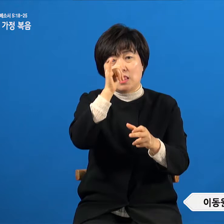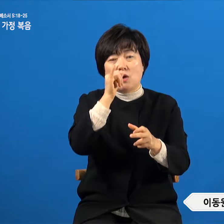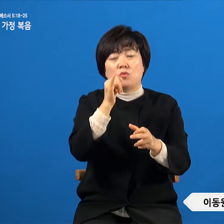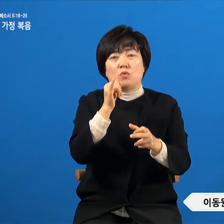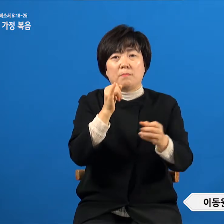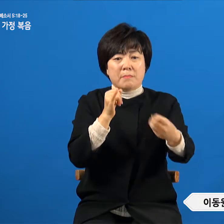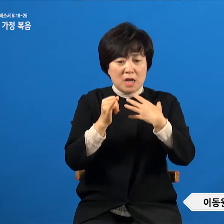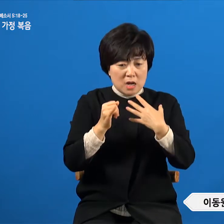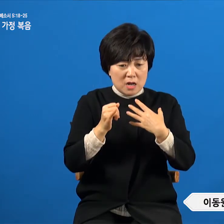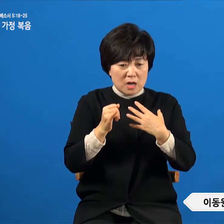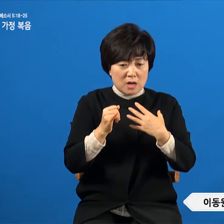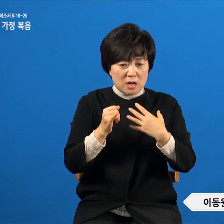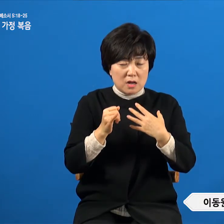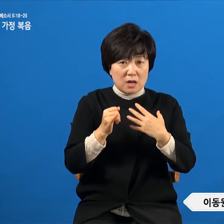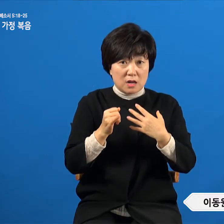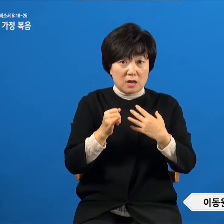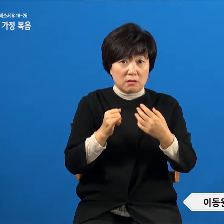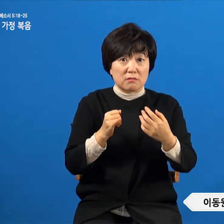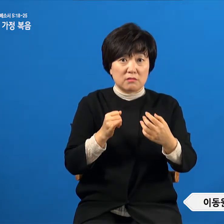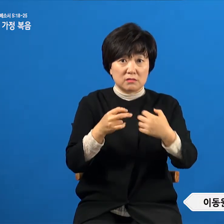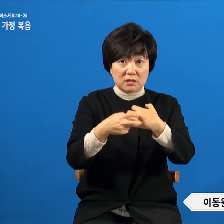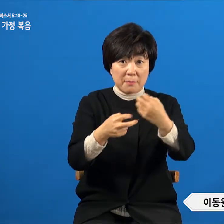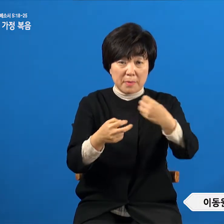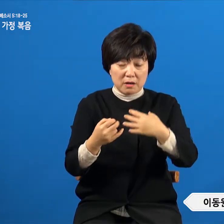고통이겠어요. 원하시면